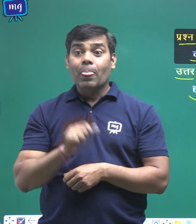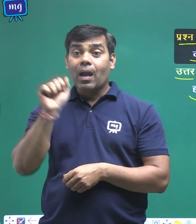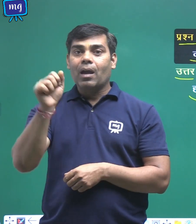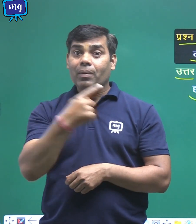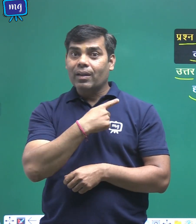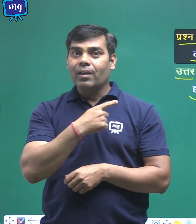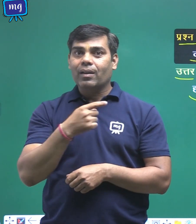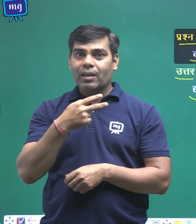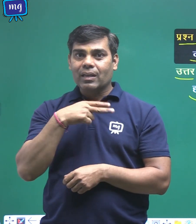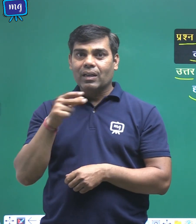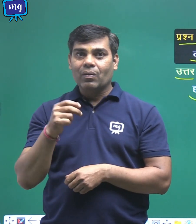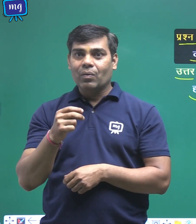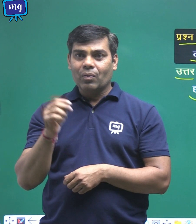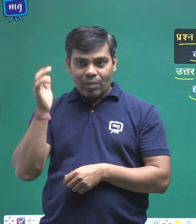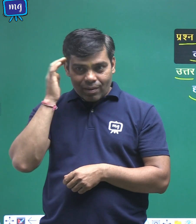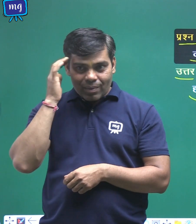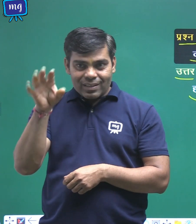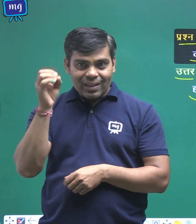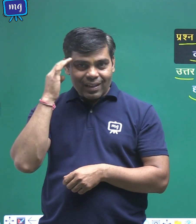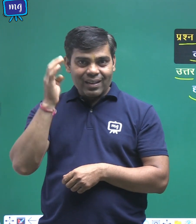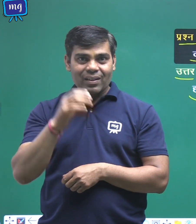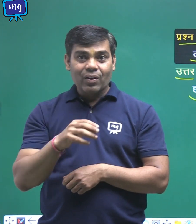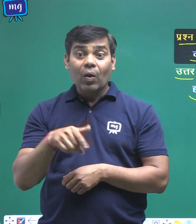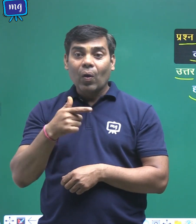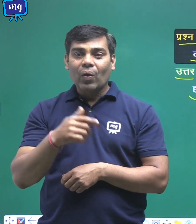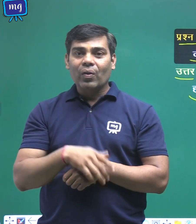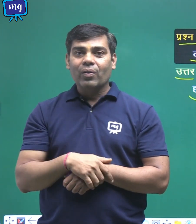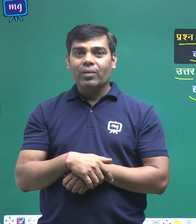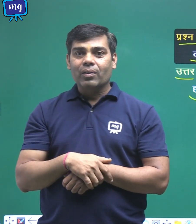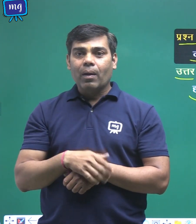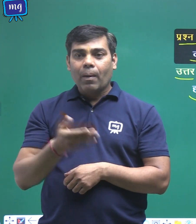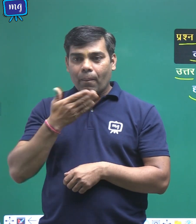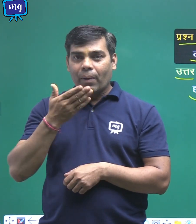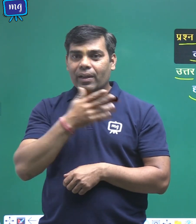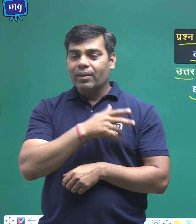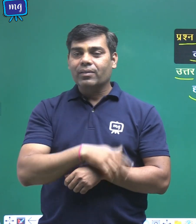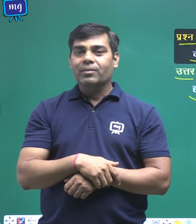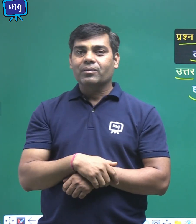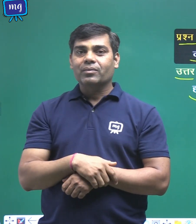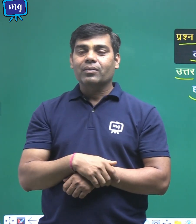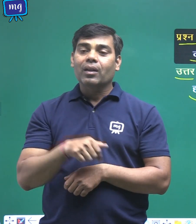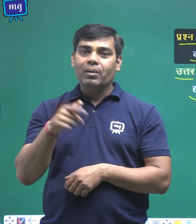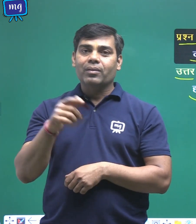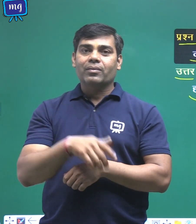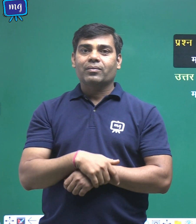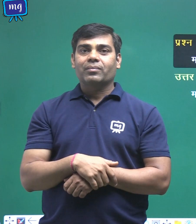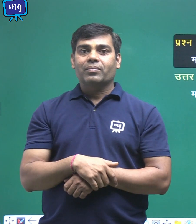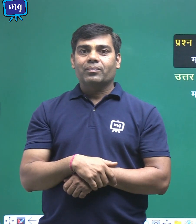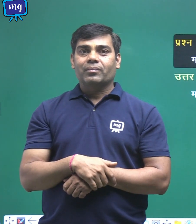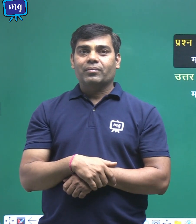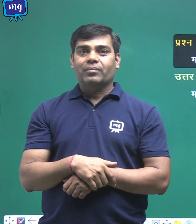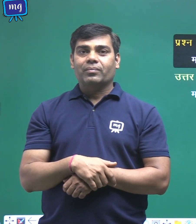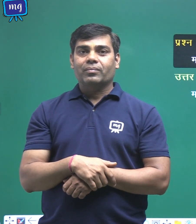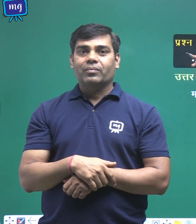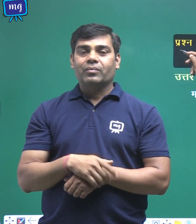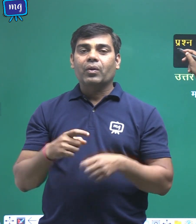को पहचानें और पढ़ें। आगे बढ़े।